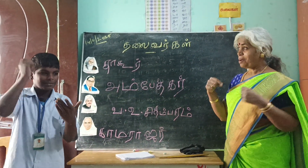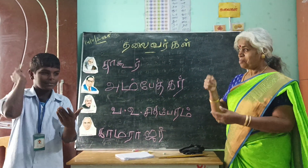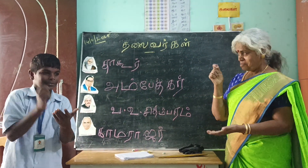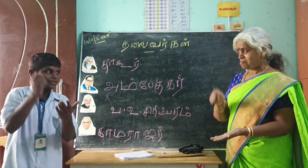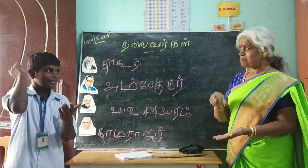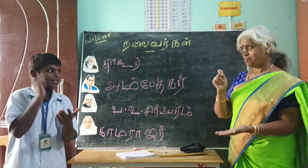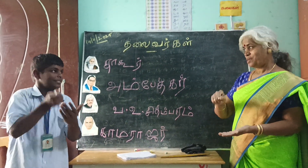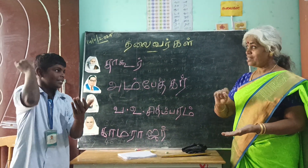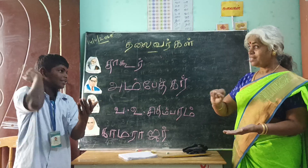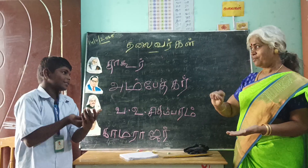சட்டம் எழுதினவர்